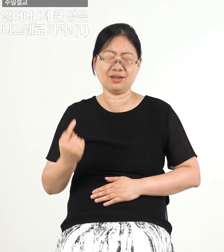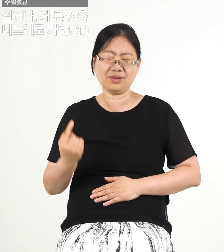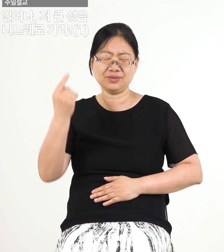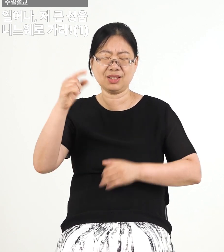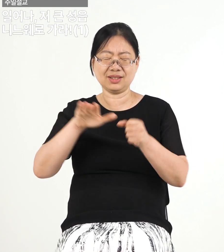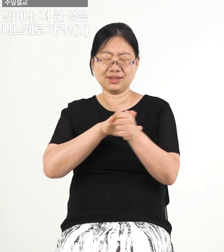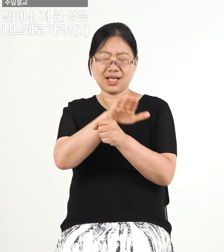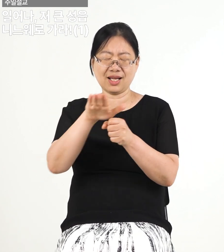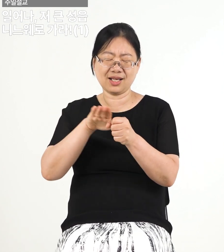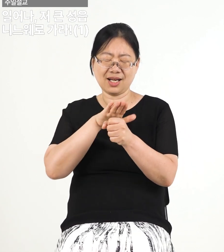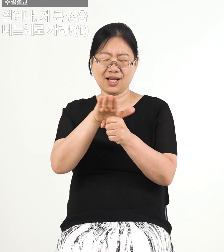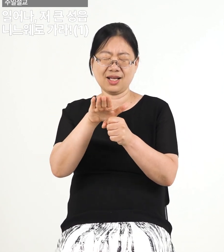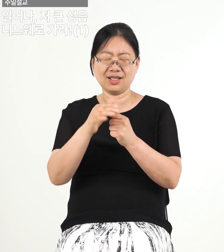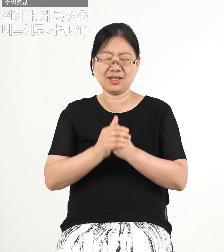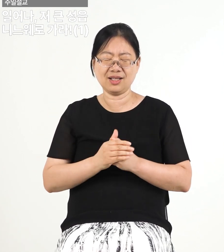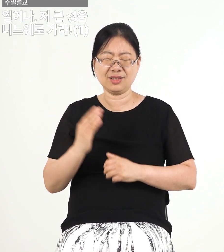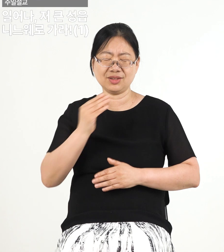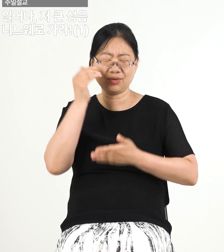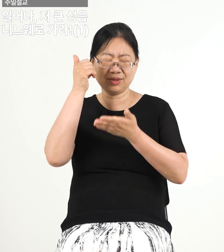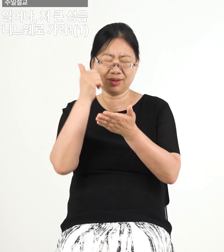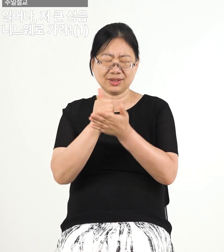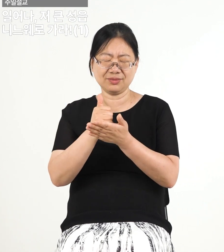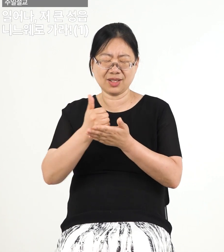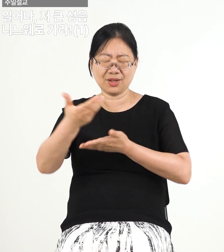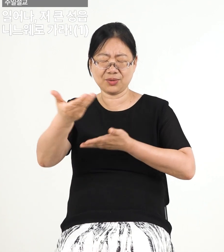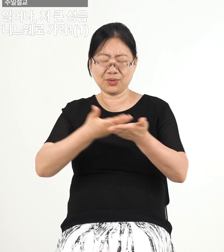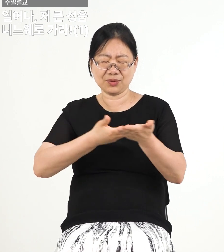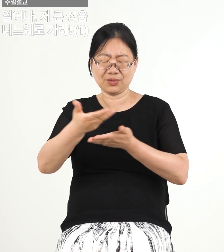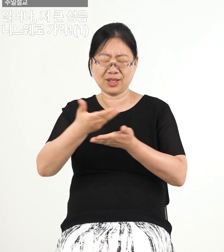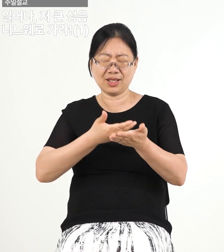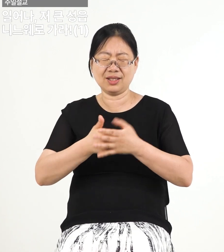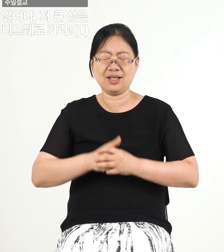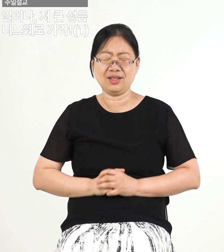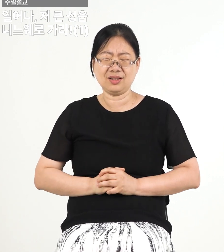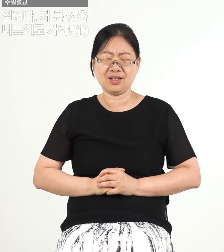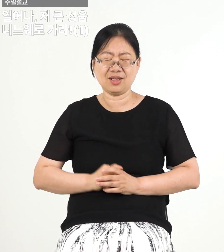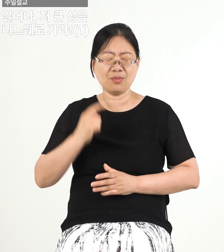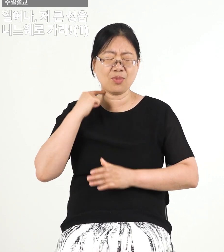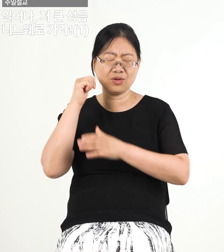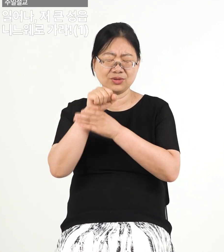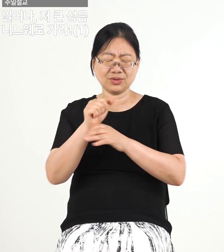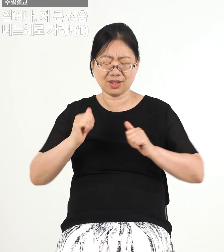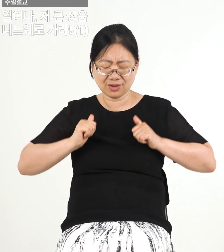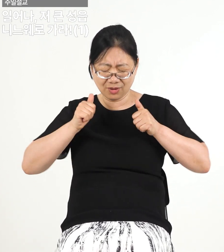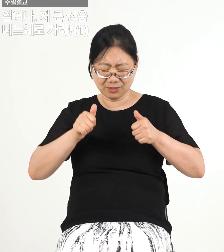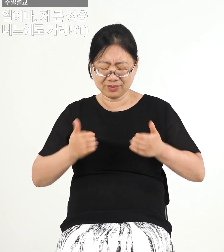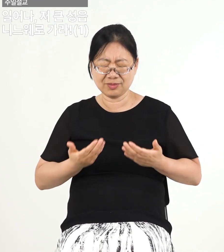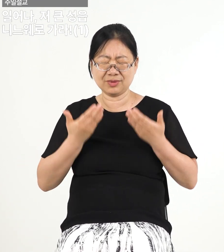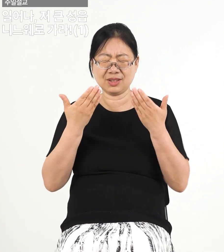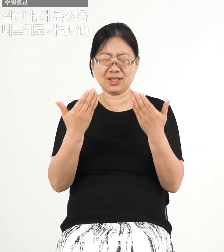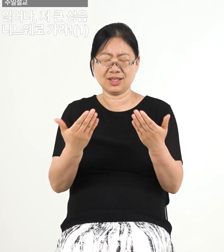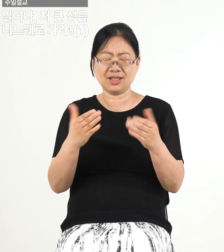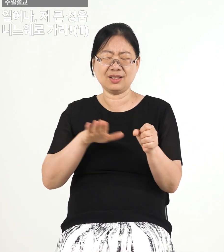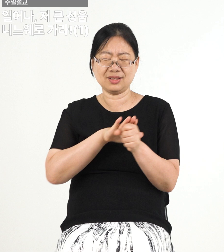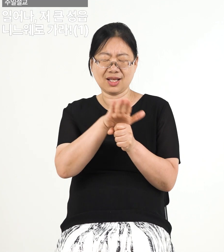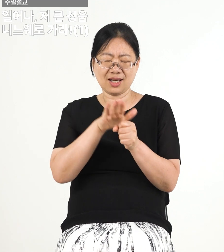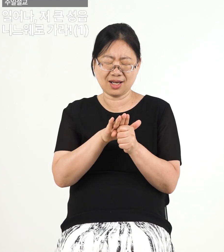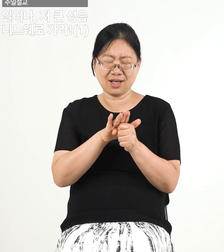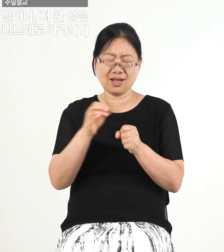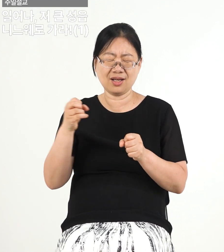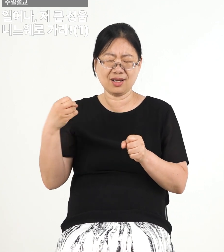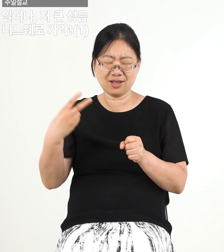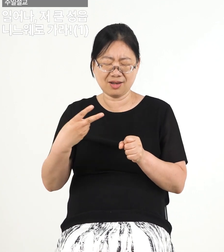높으신 사랑하심과 성령님의 교통하심이 머리 숙여 경배를 드리는